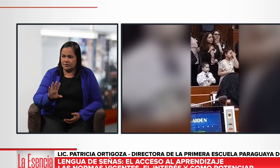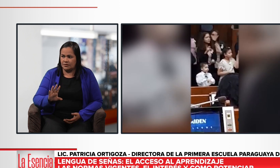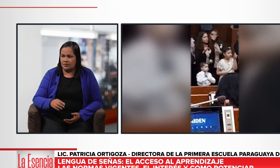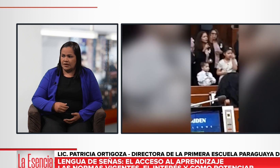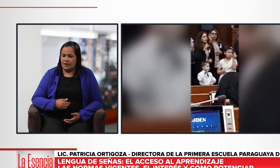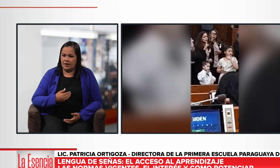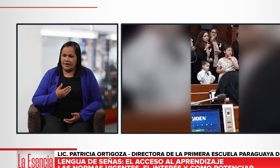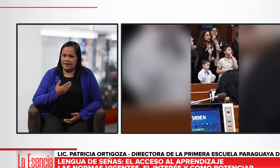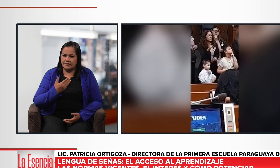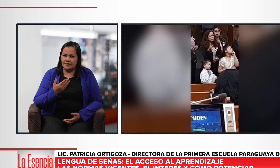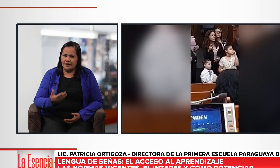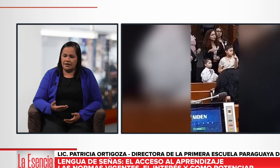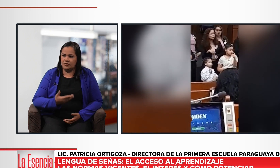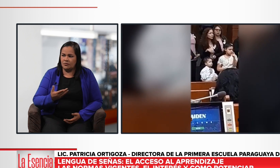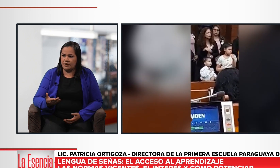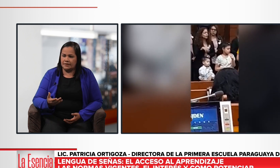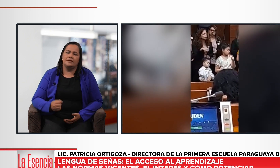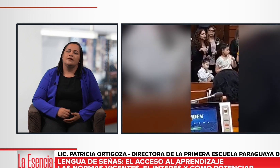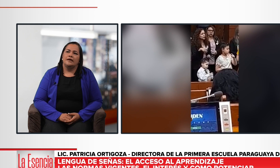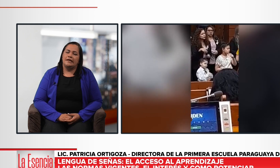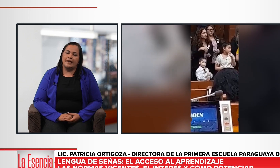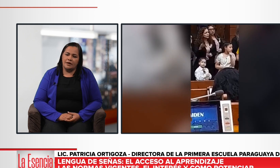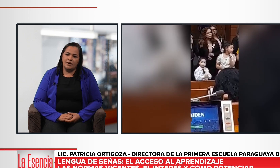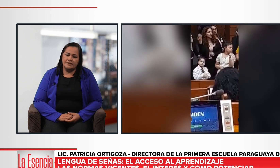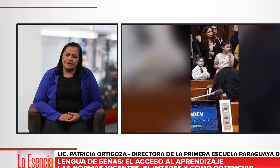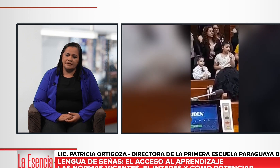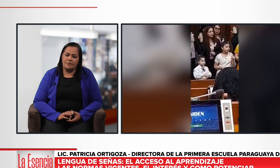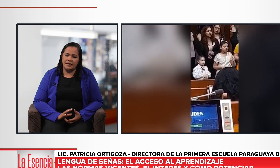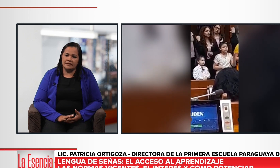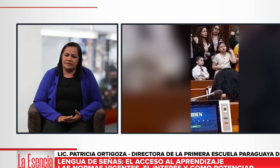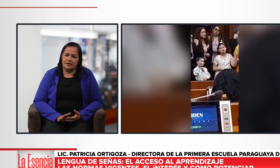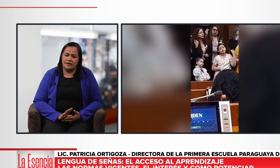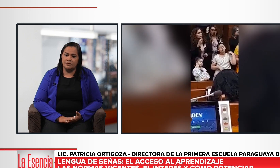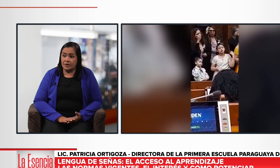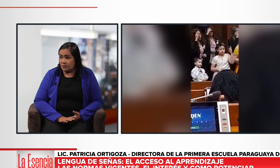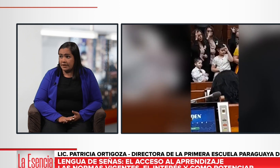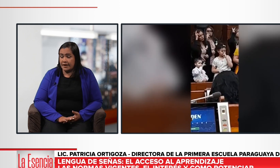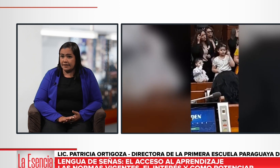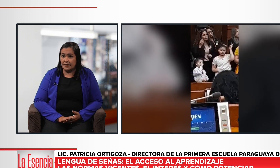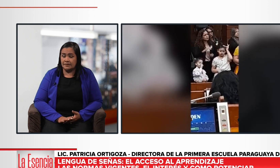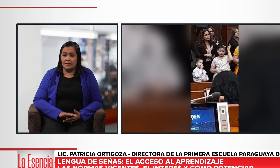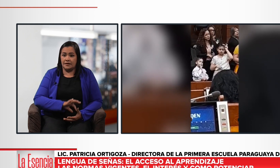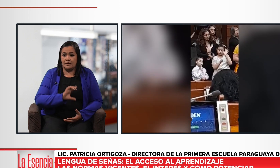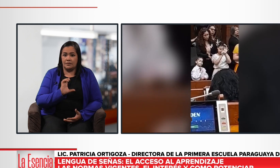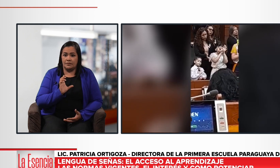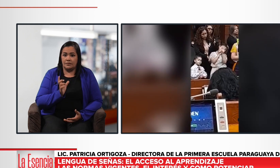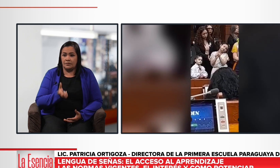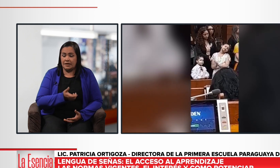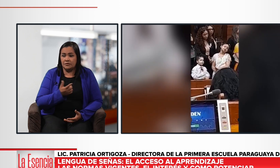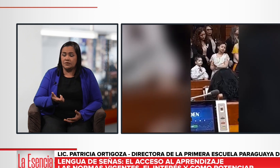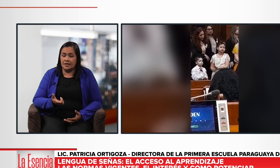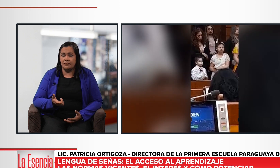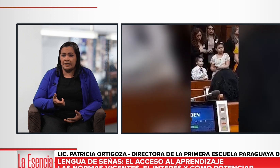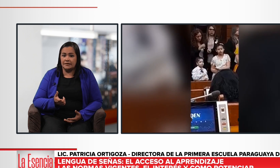decís todo. El guaraní es así, directo, fuerte. Y la lengua de señas también tiene su peculiaridad, tiene